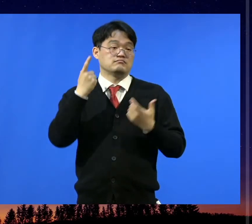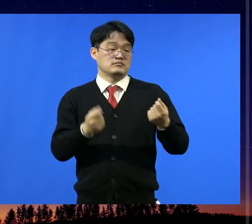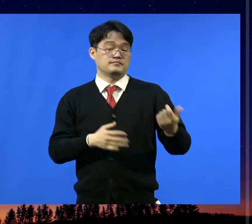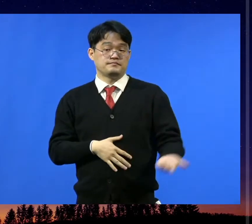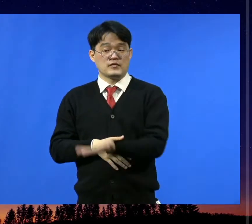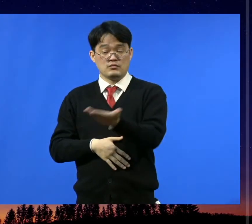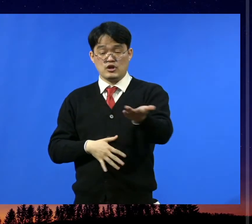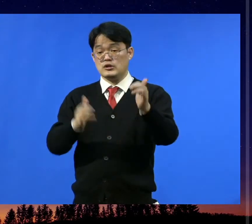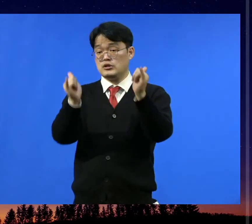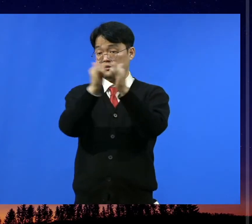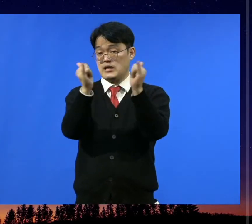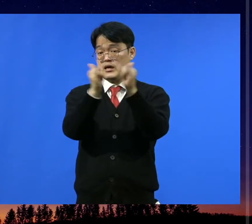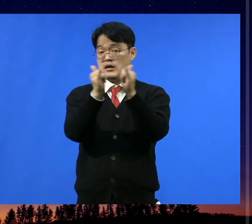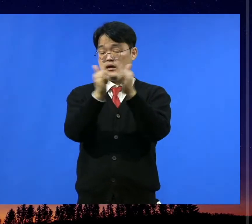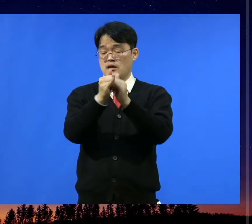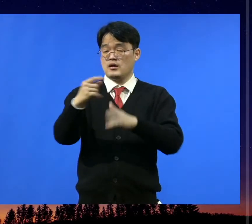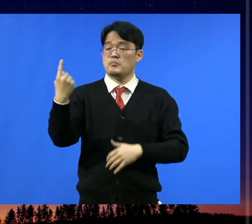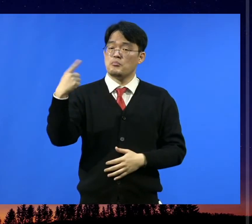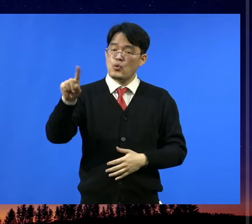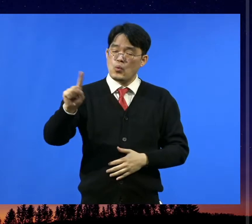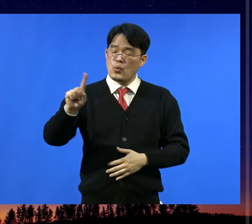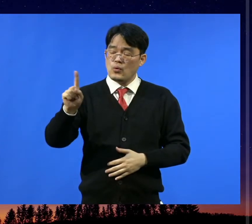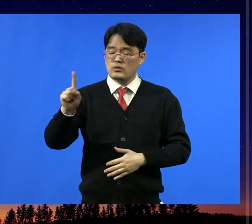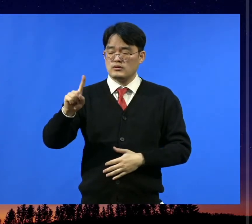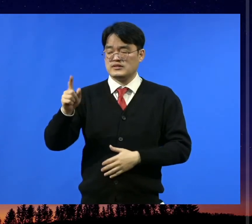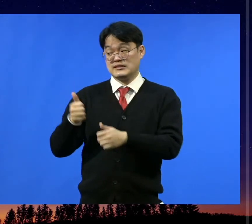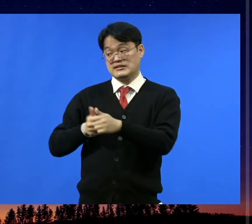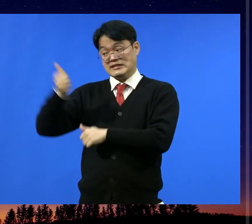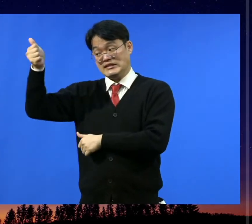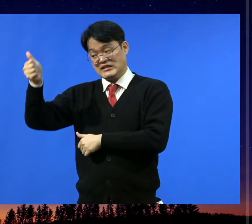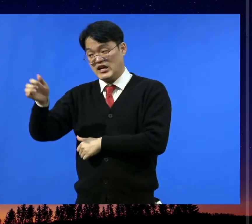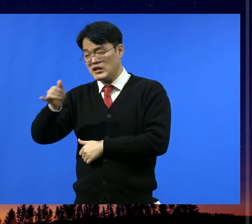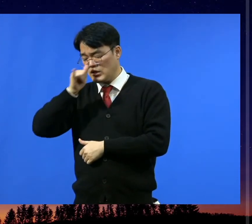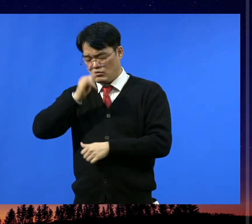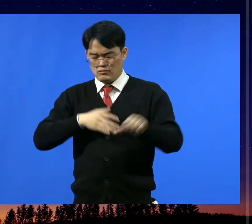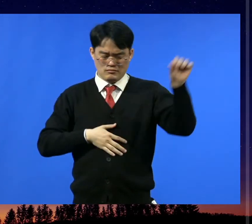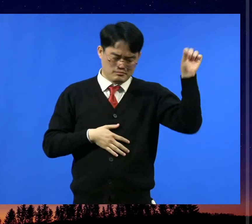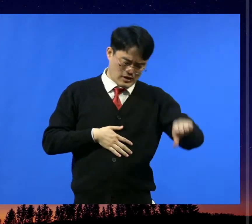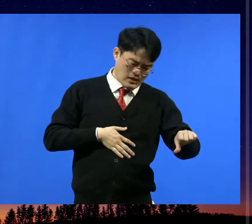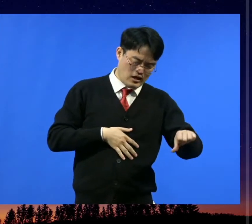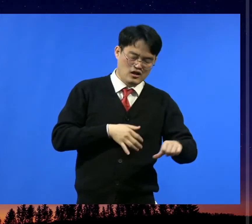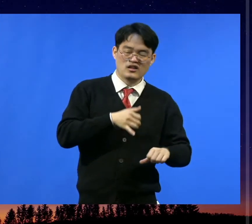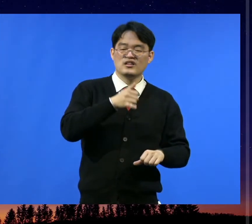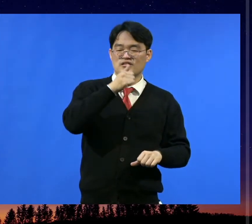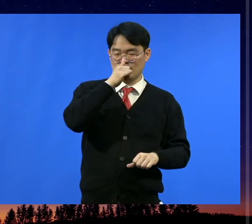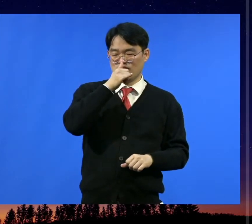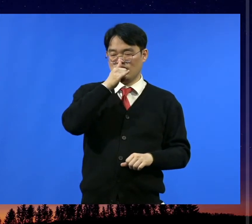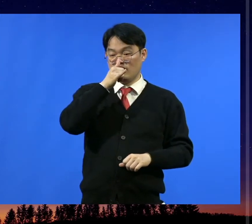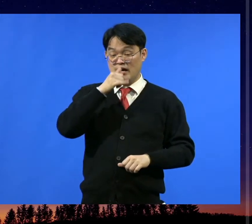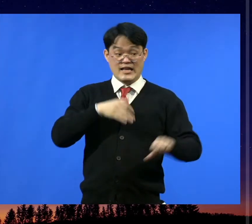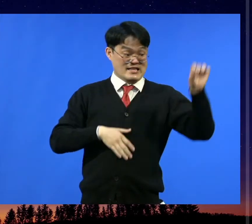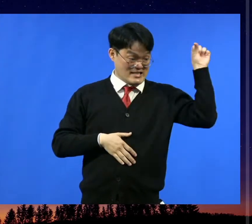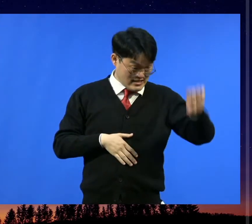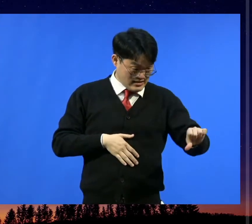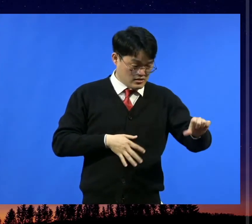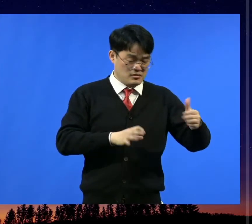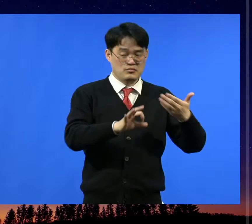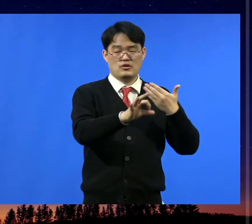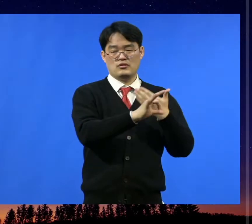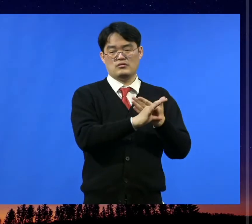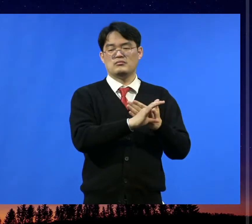전쟁은 분명히 이 승자와 패자가 결정이 됩니다. 그러니까 지면